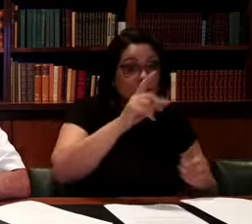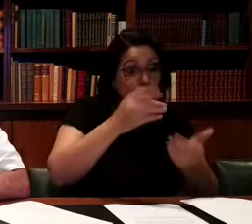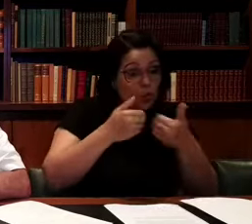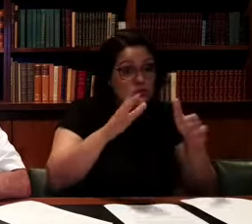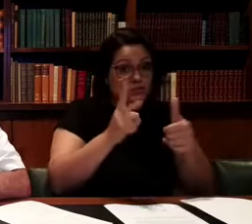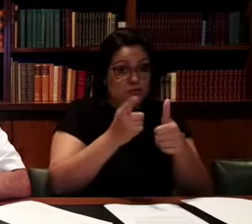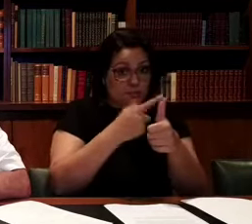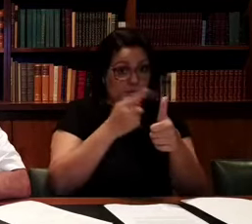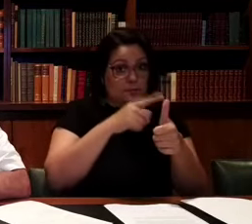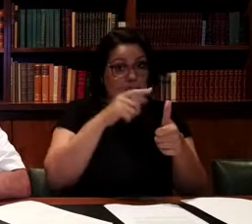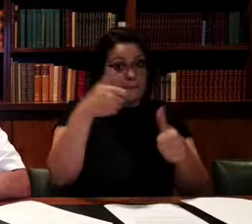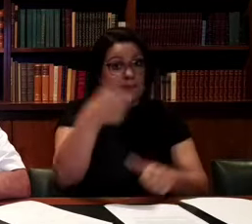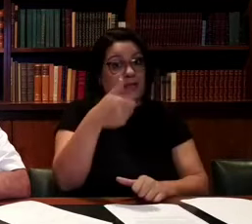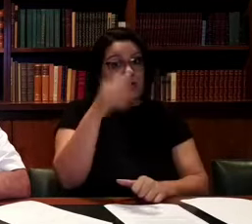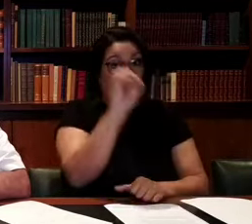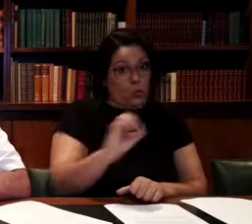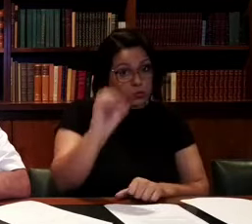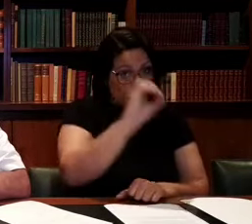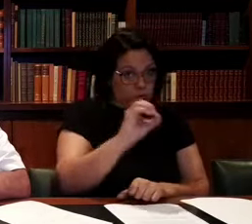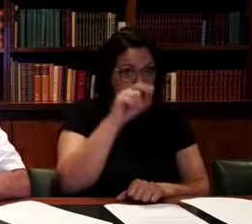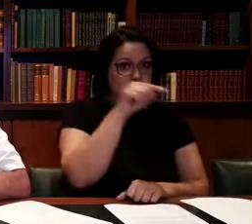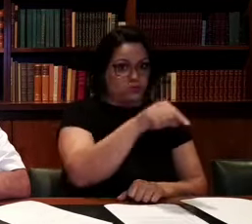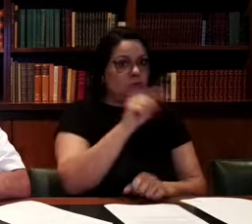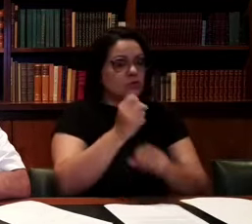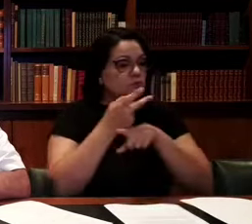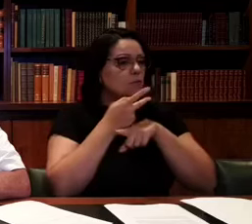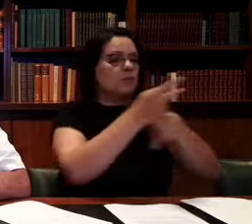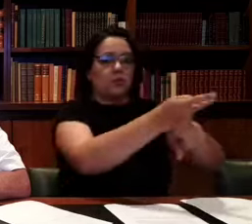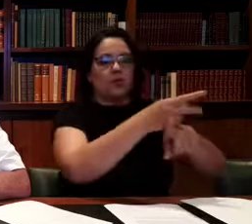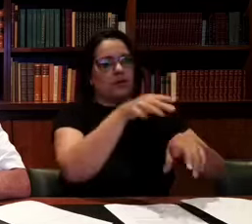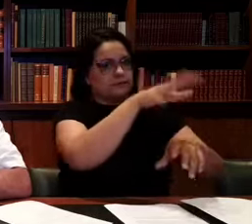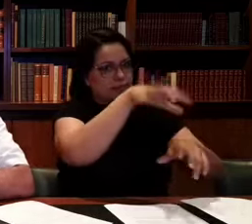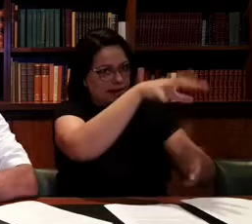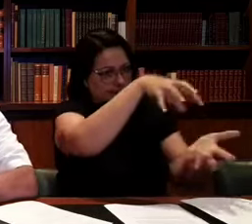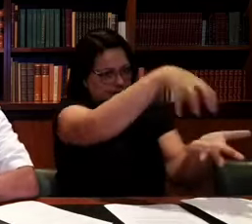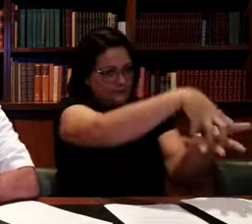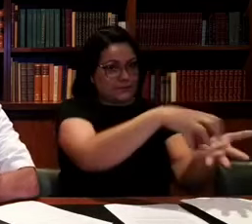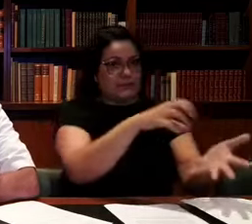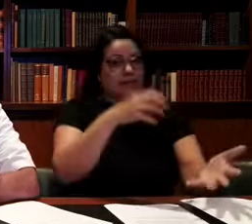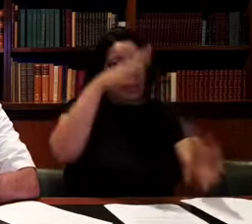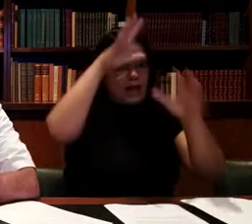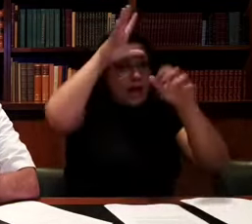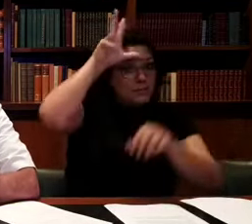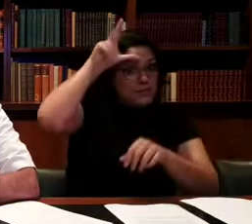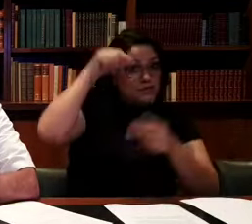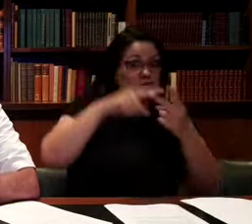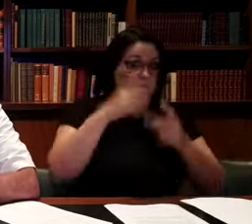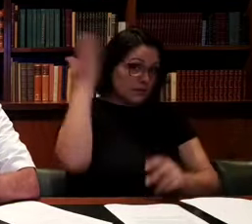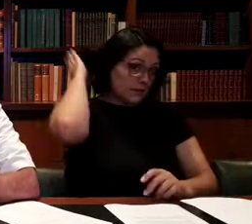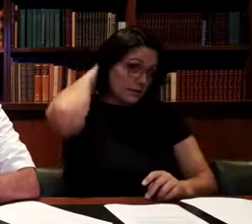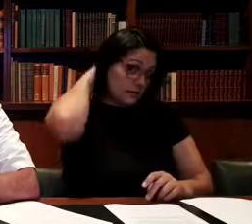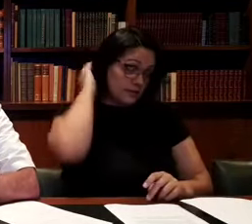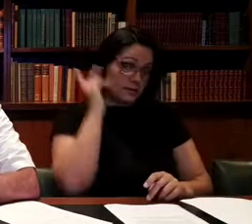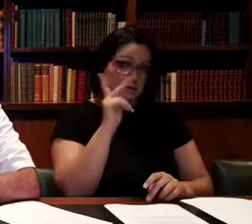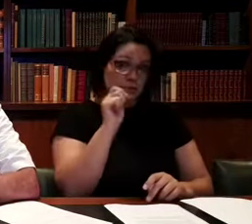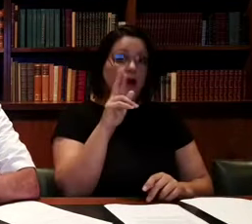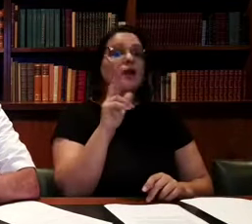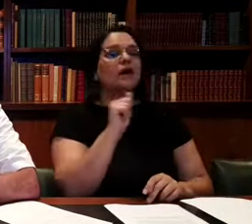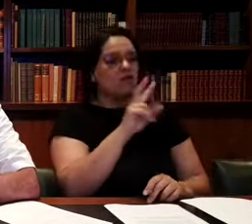1º de outubro podem procurar as superintendências tanto do Amazonas quanto do Pará que nós vamos emitir